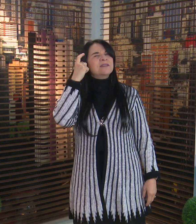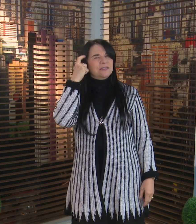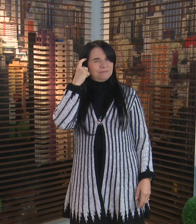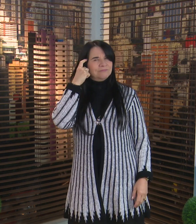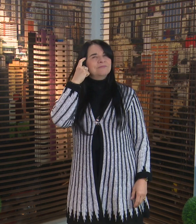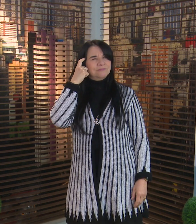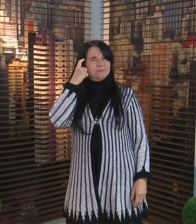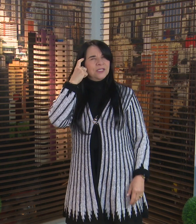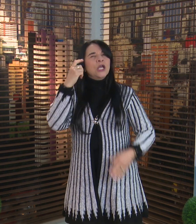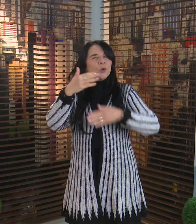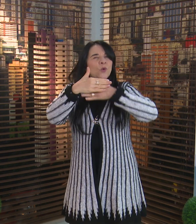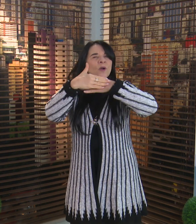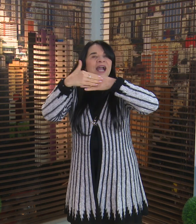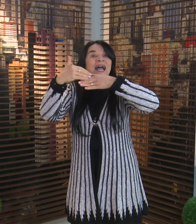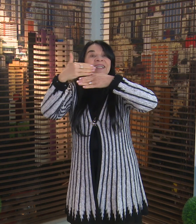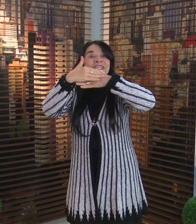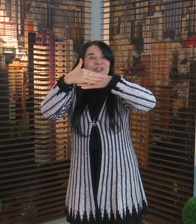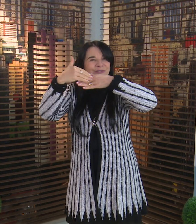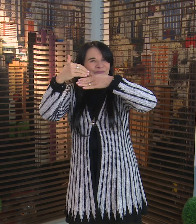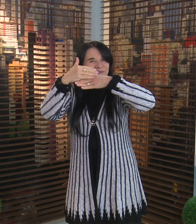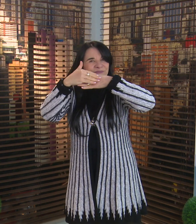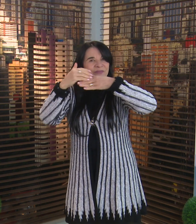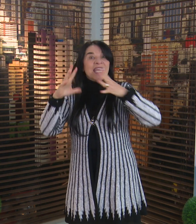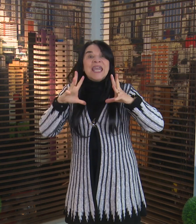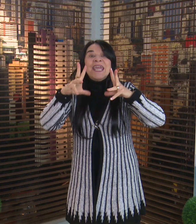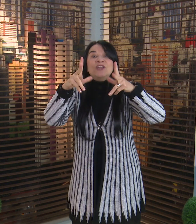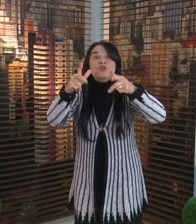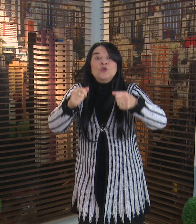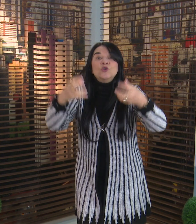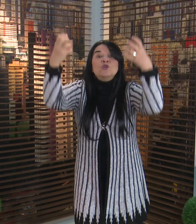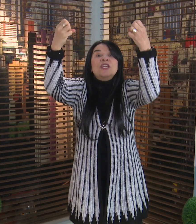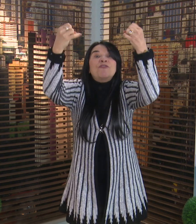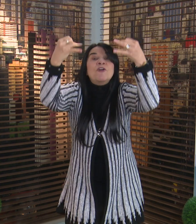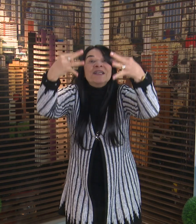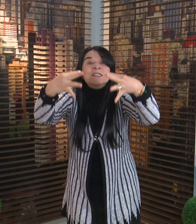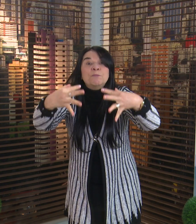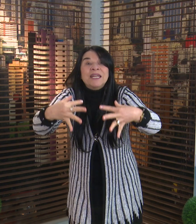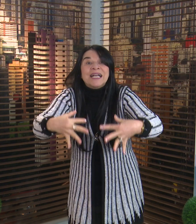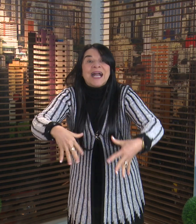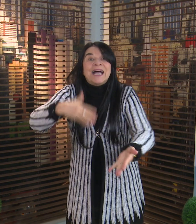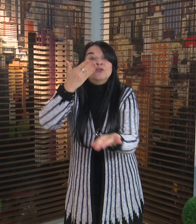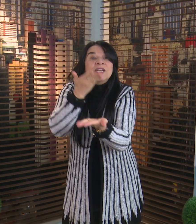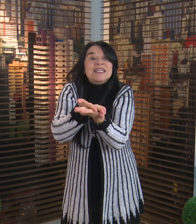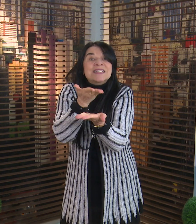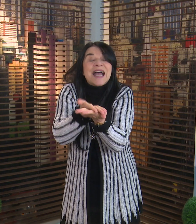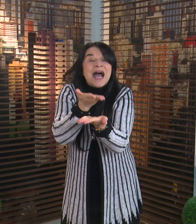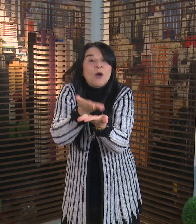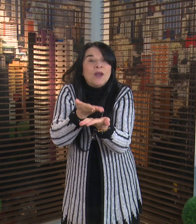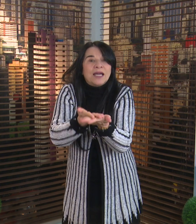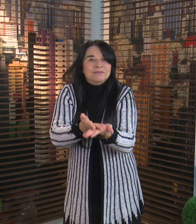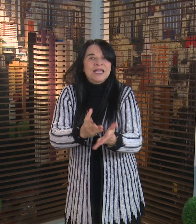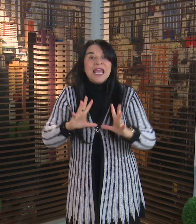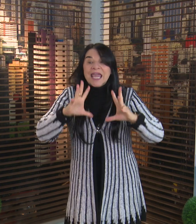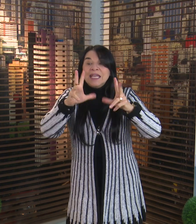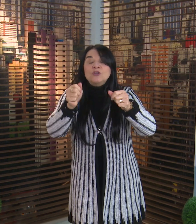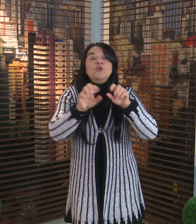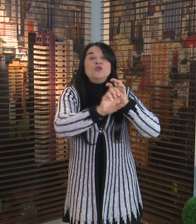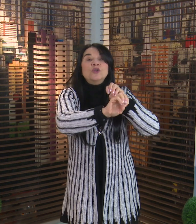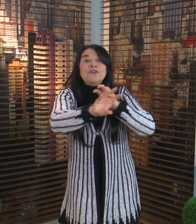pense com carinho em tudo que foi explicado nessa aula, em tudo que